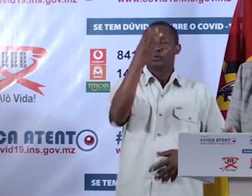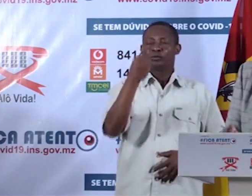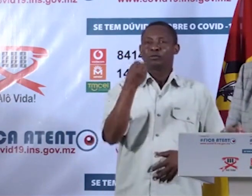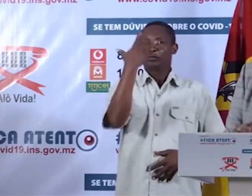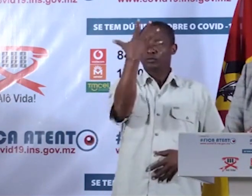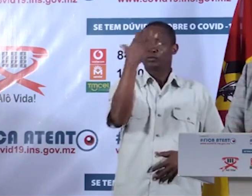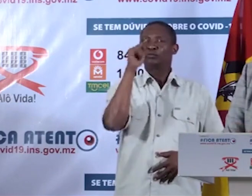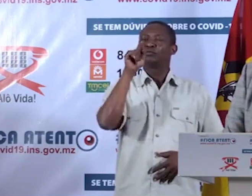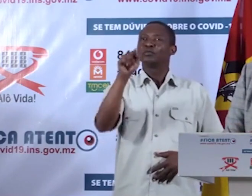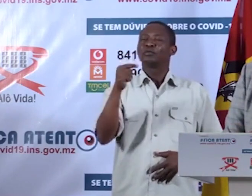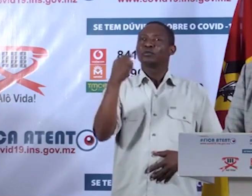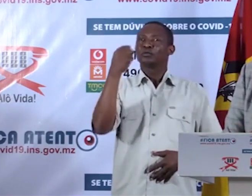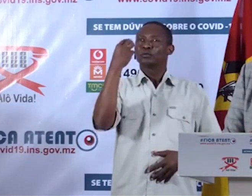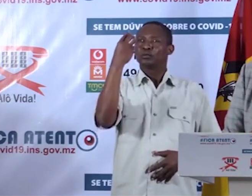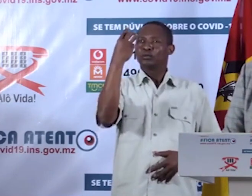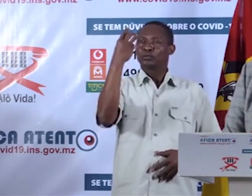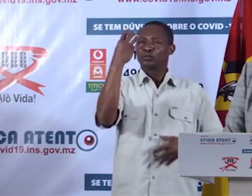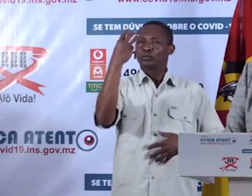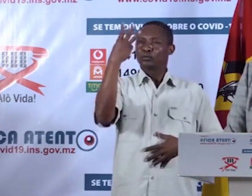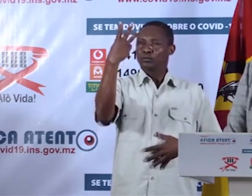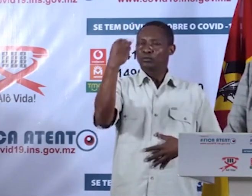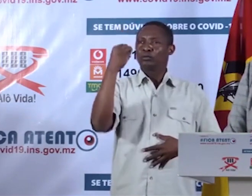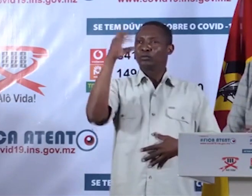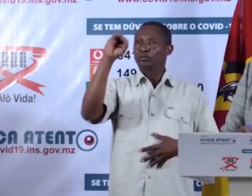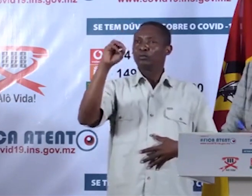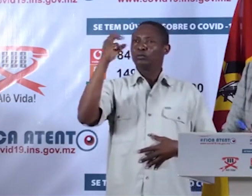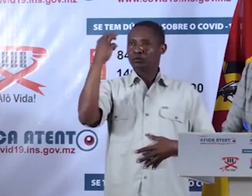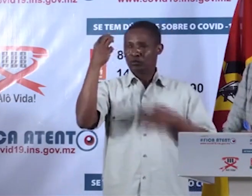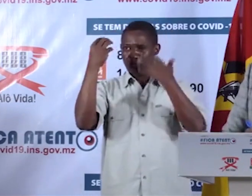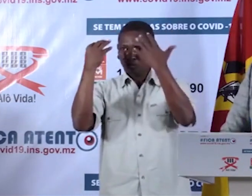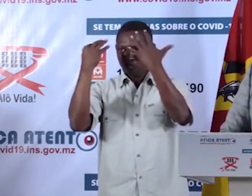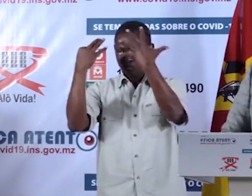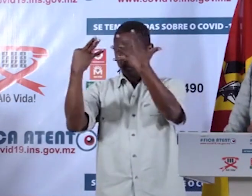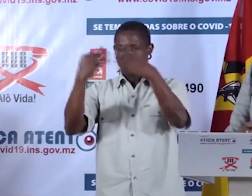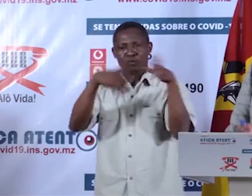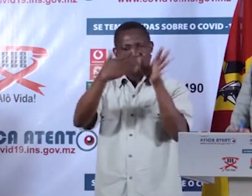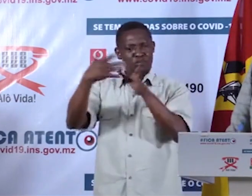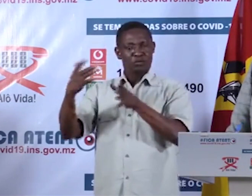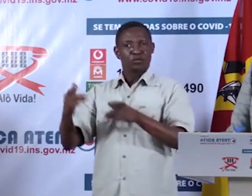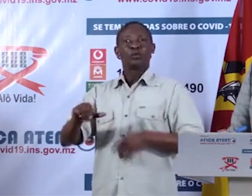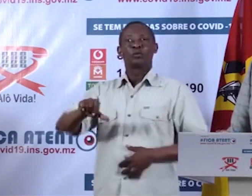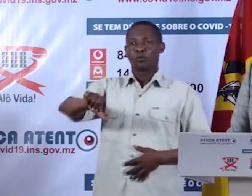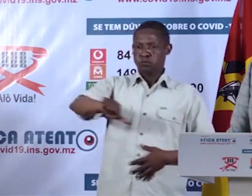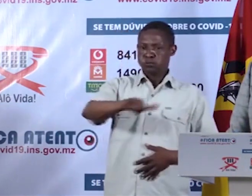35.808 pessoas completamente recuperadas de uma infecção prévia de Covid-19, dos quais